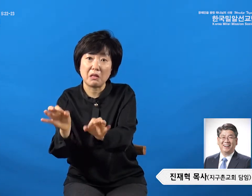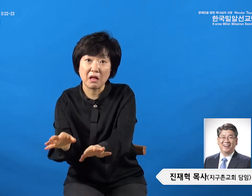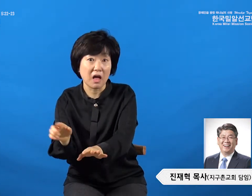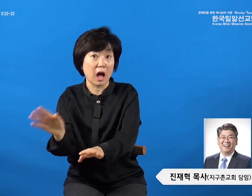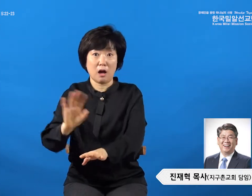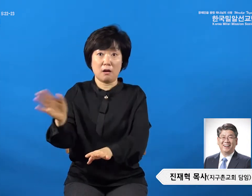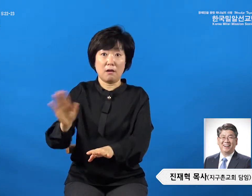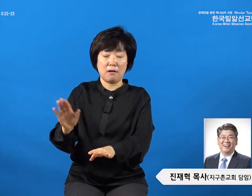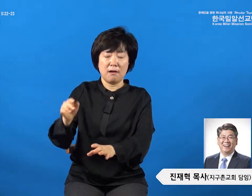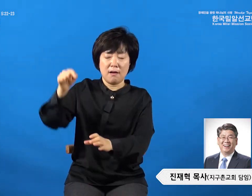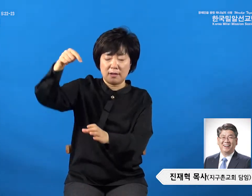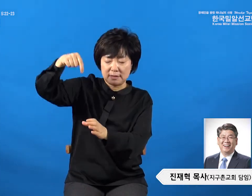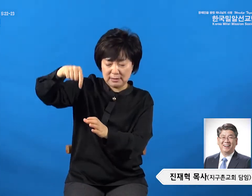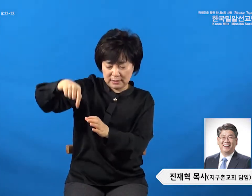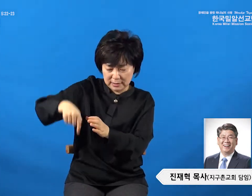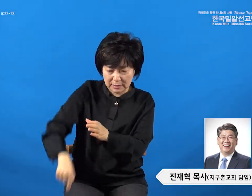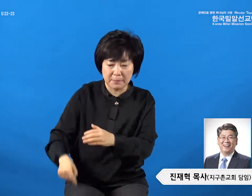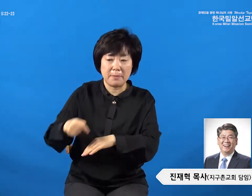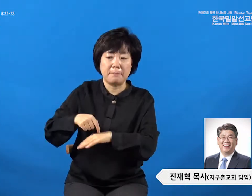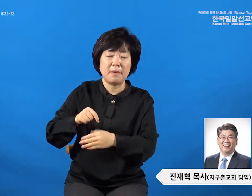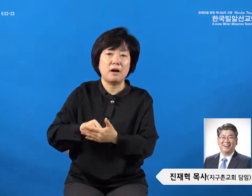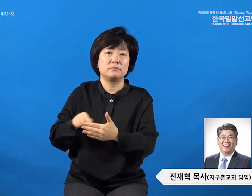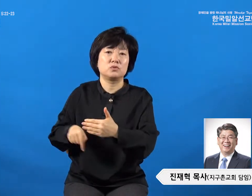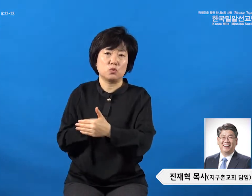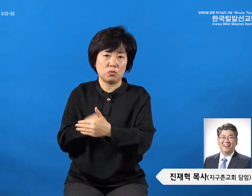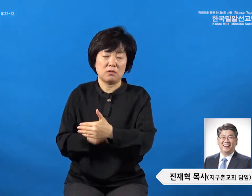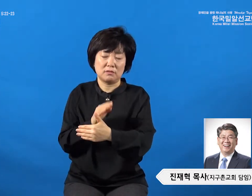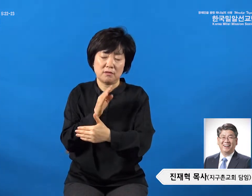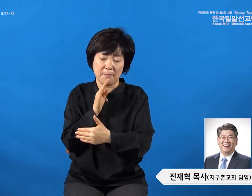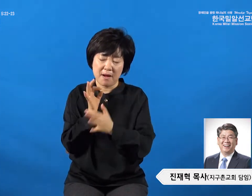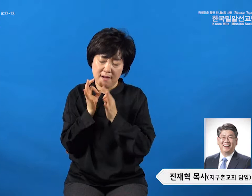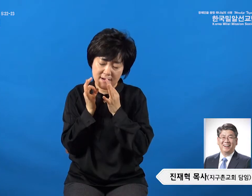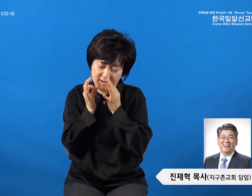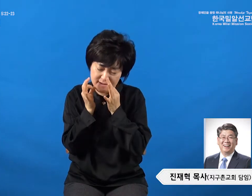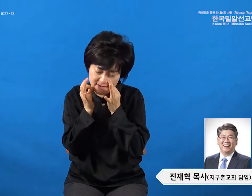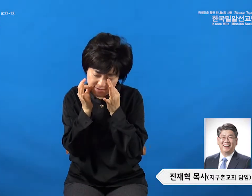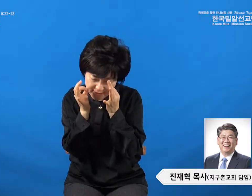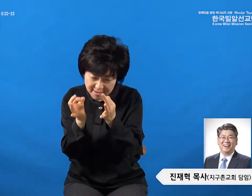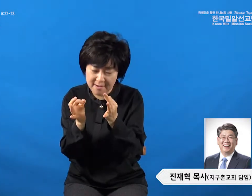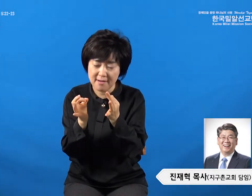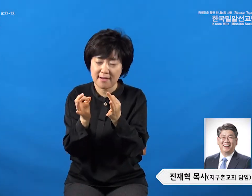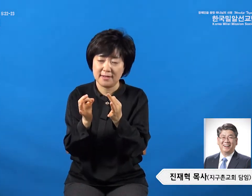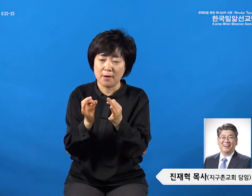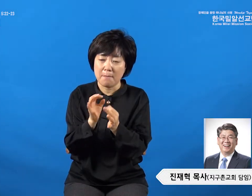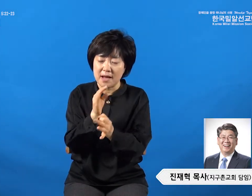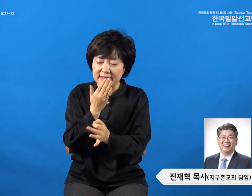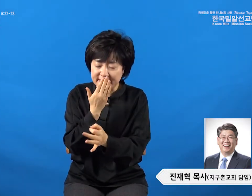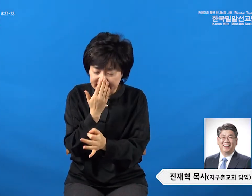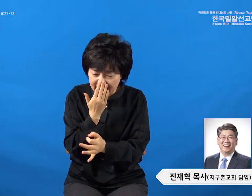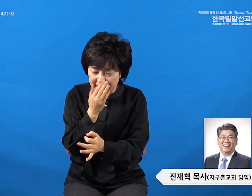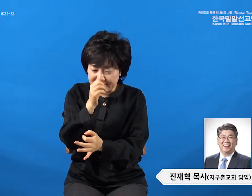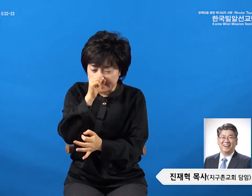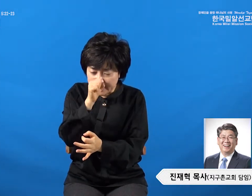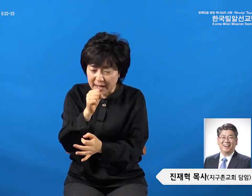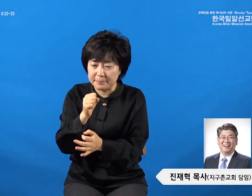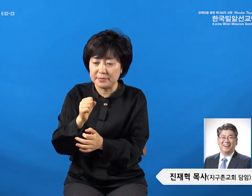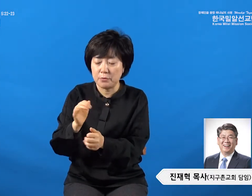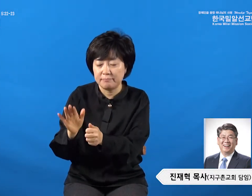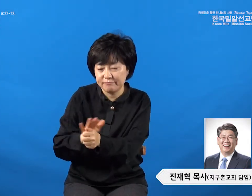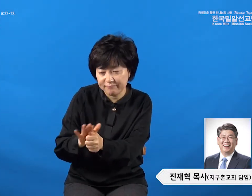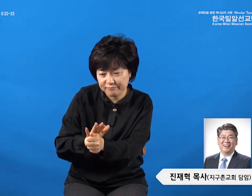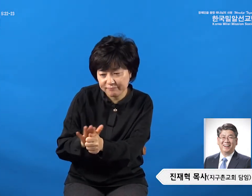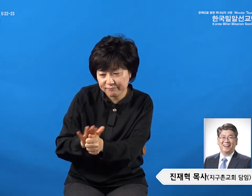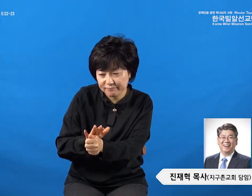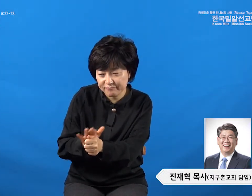보여지지 않습니다. 그 마음의 깊은 곳에서 정말 성심껏 그의 삶 가운데 나타나는 그